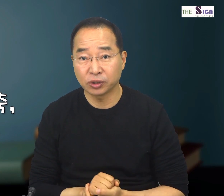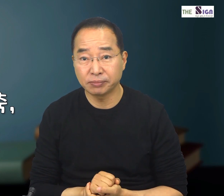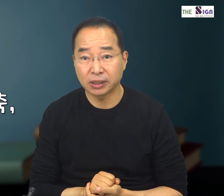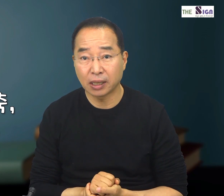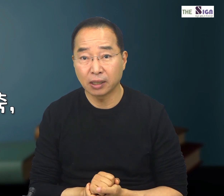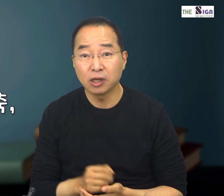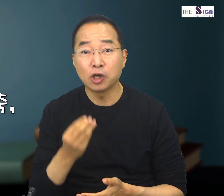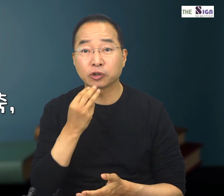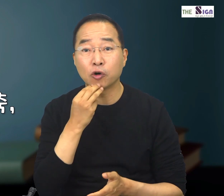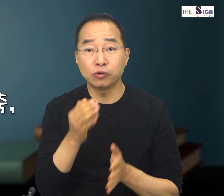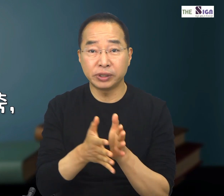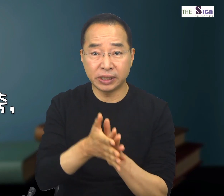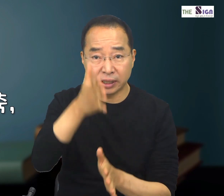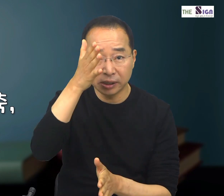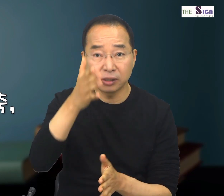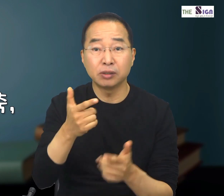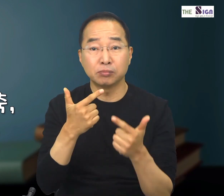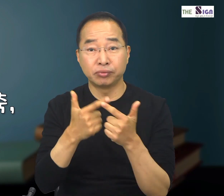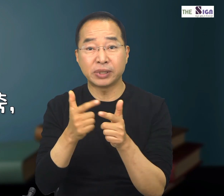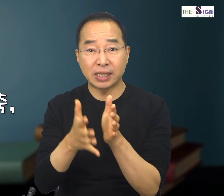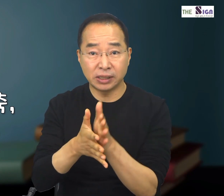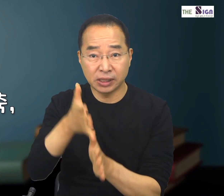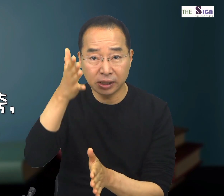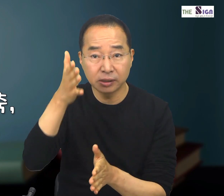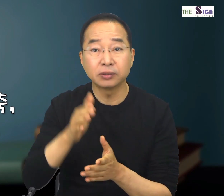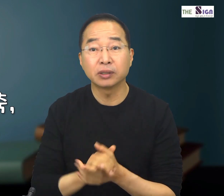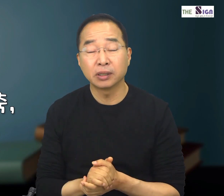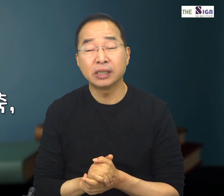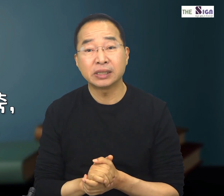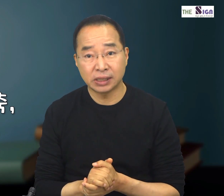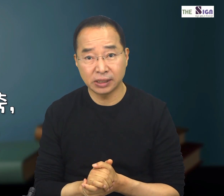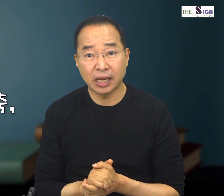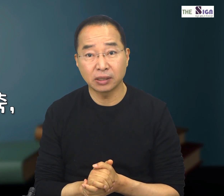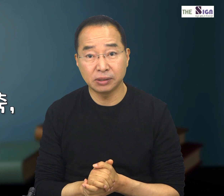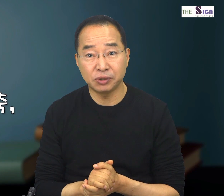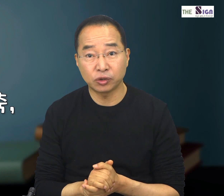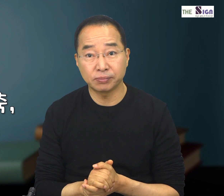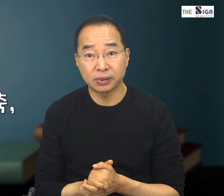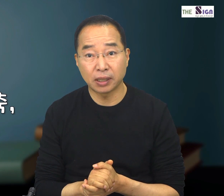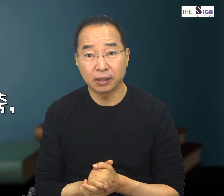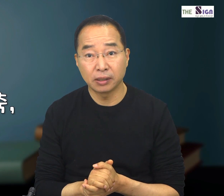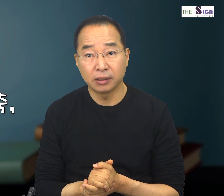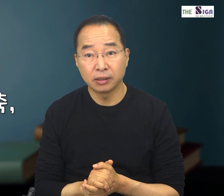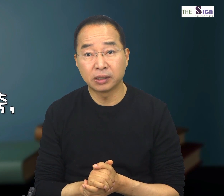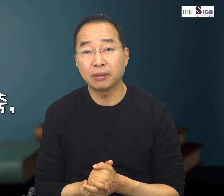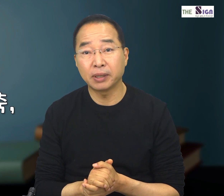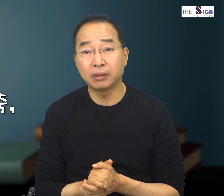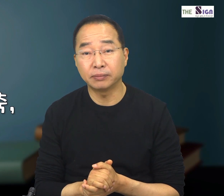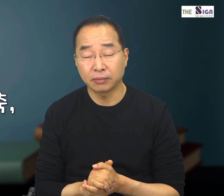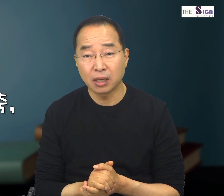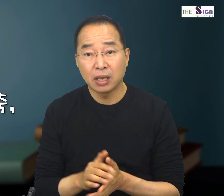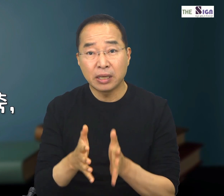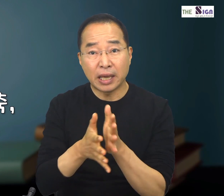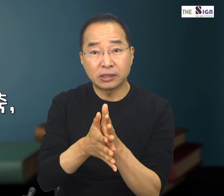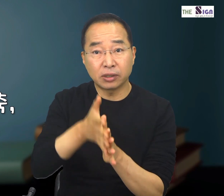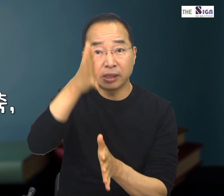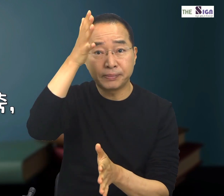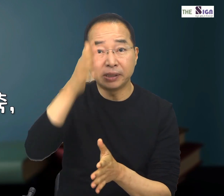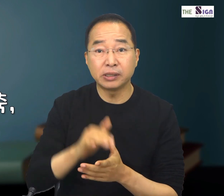씁니다. 서울시, 부산시, 시라는 의미로 씁니다. 그러면 예전에 이 빌딩 쓰는데